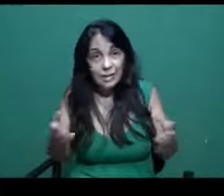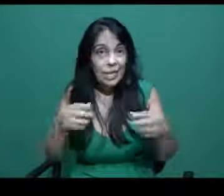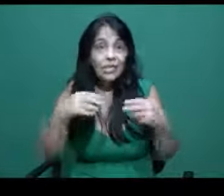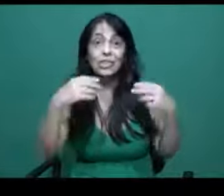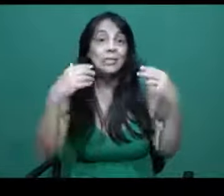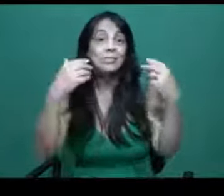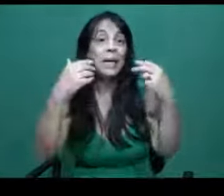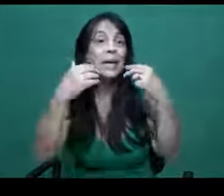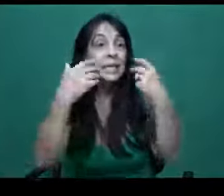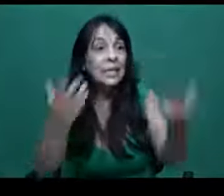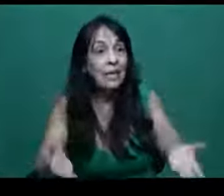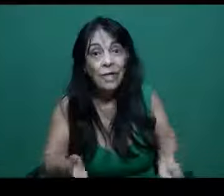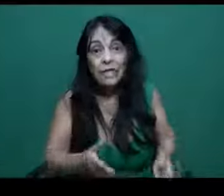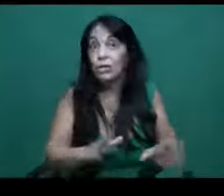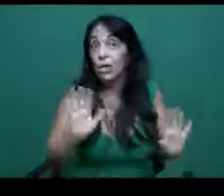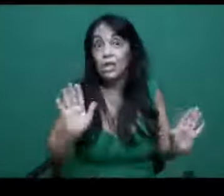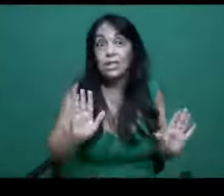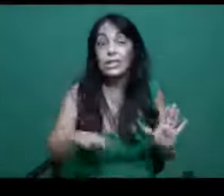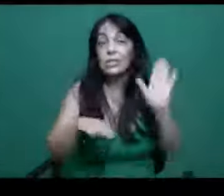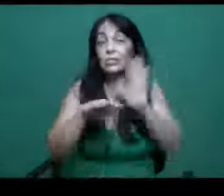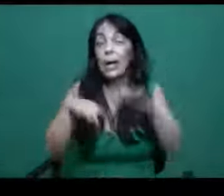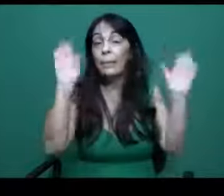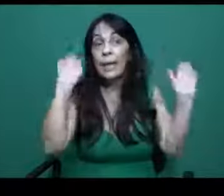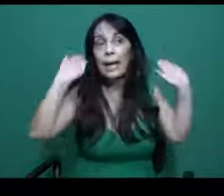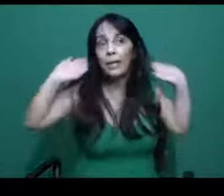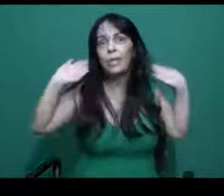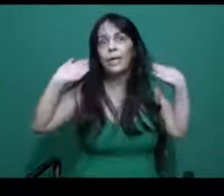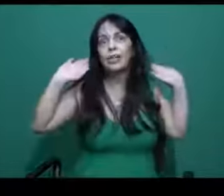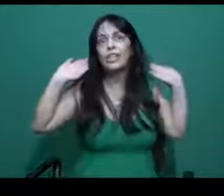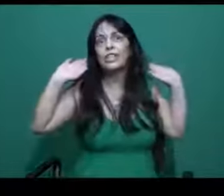Ninguém diz para que serve aquilo, só diz assim, um tapinha na mão para não mexer.